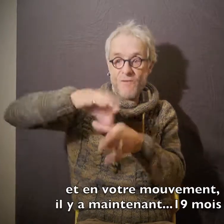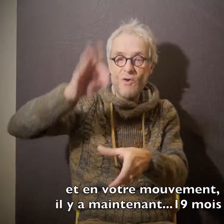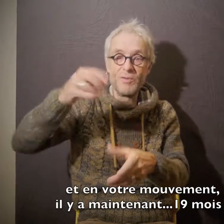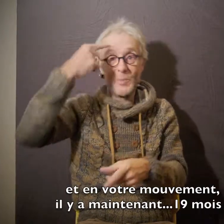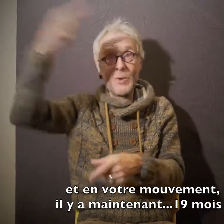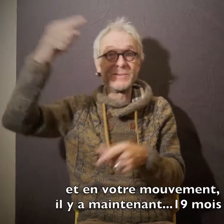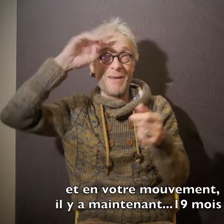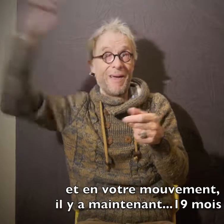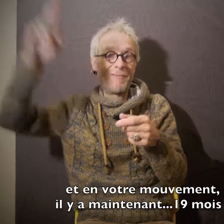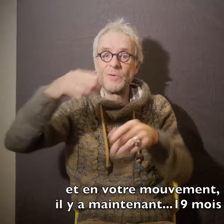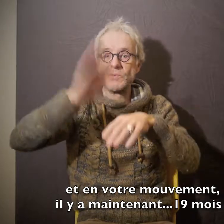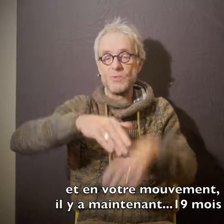mois?